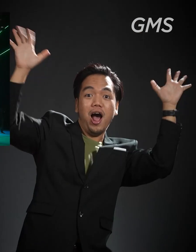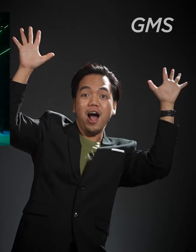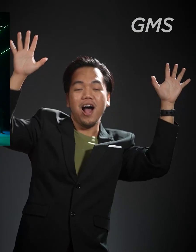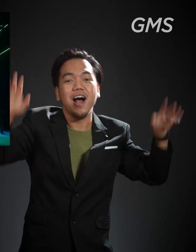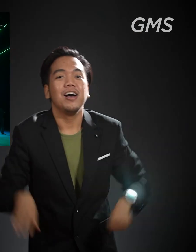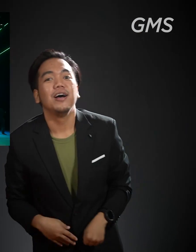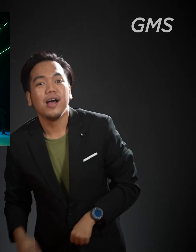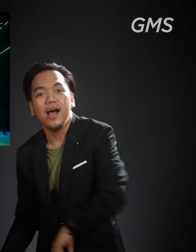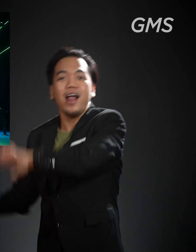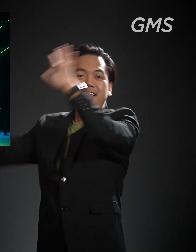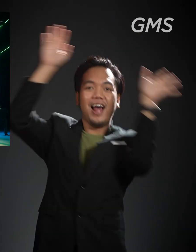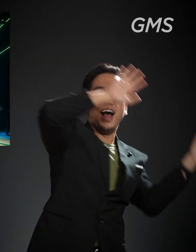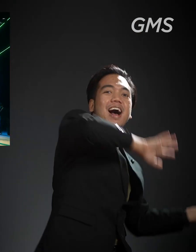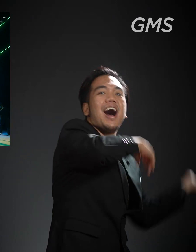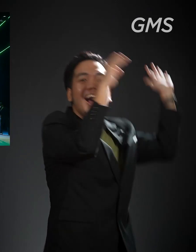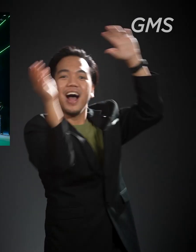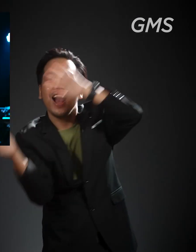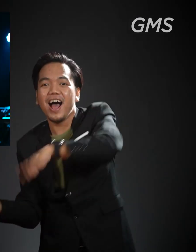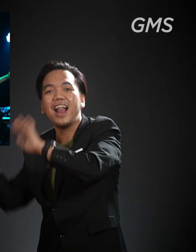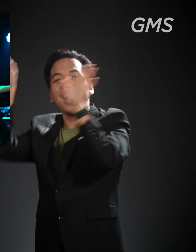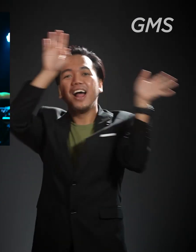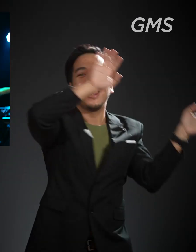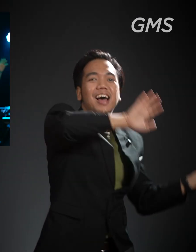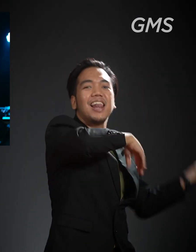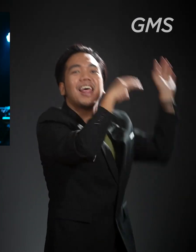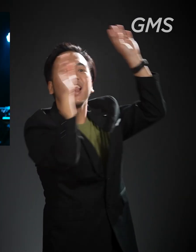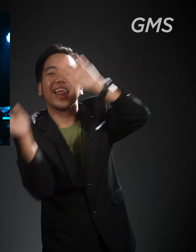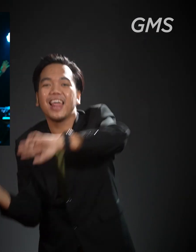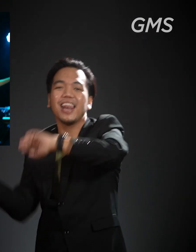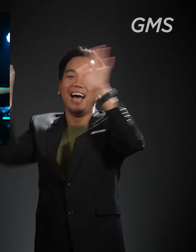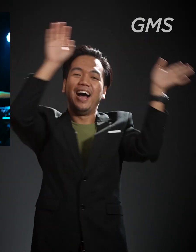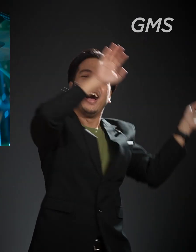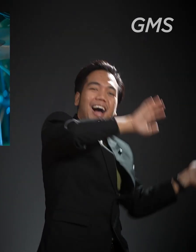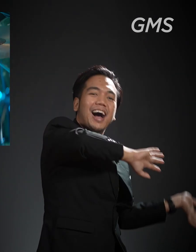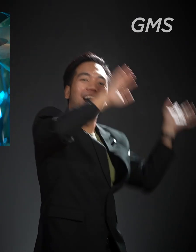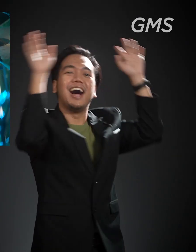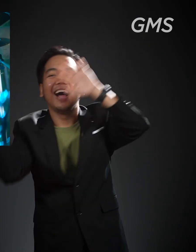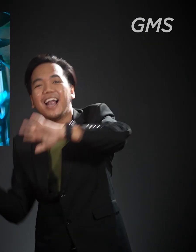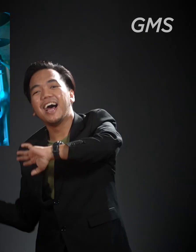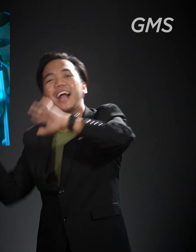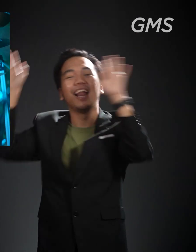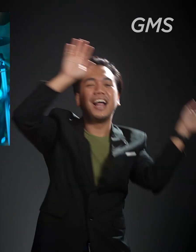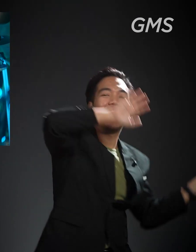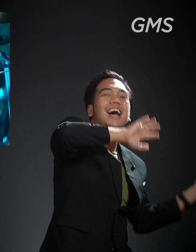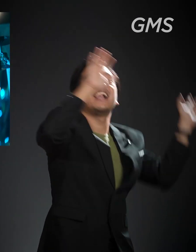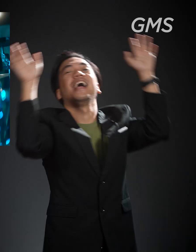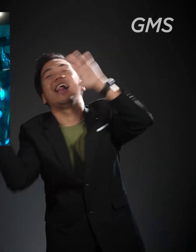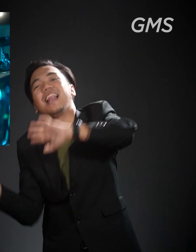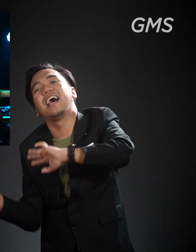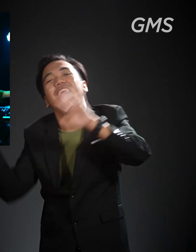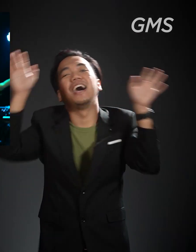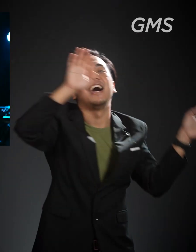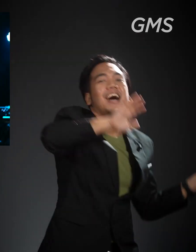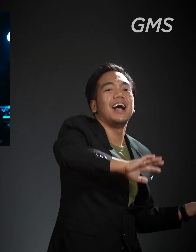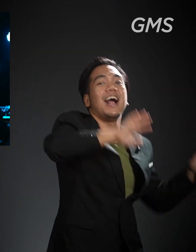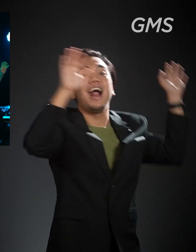Haleluya. La la la la la la la la la la la.